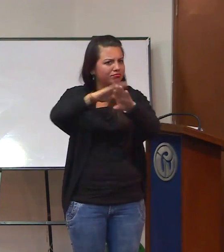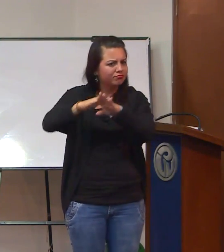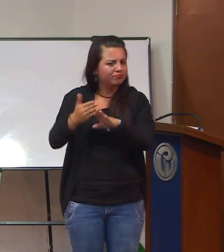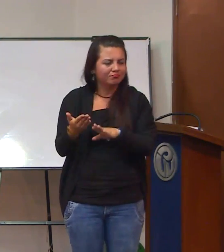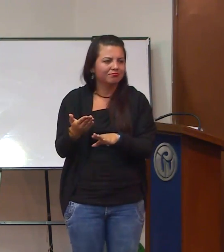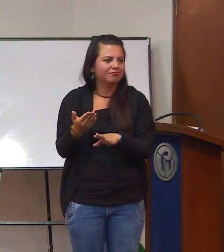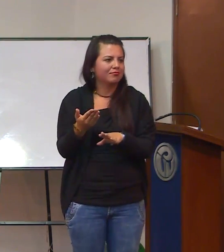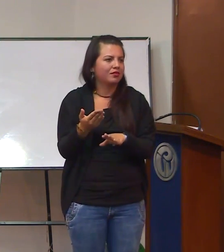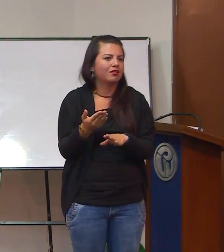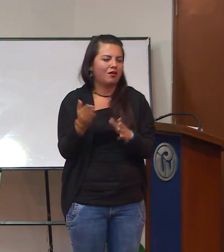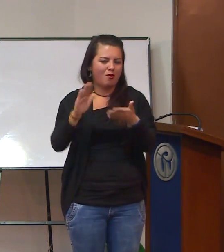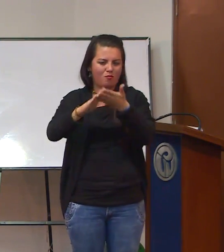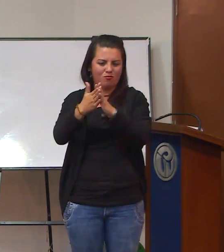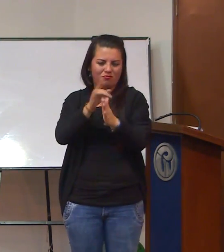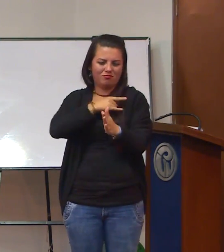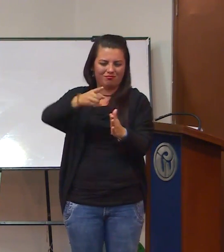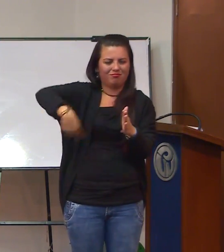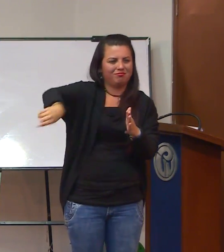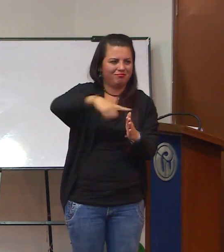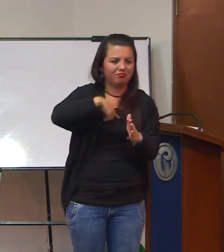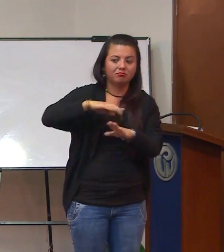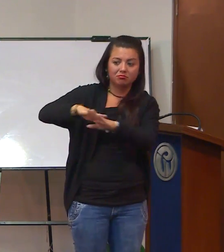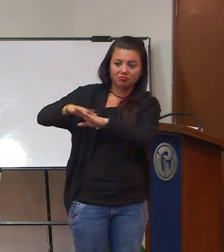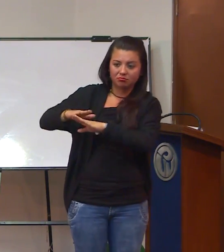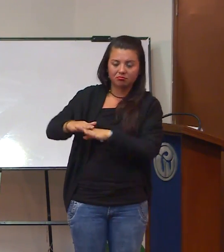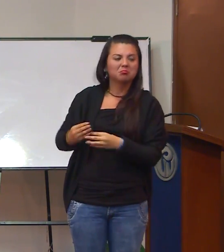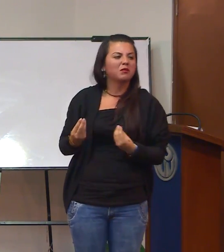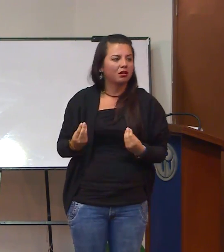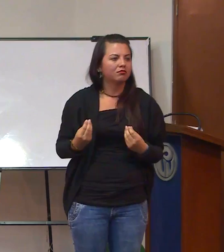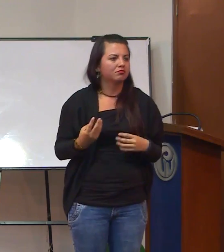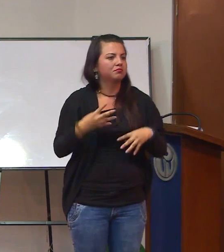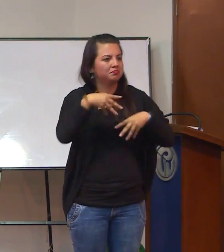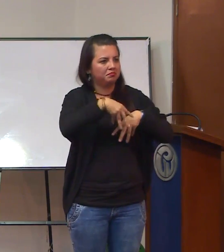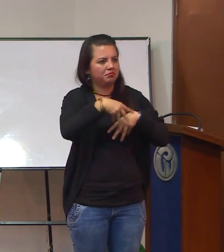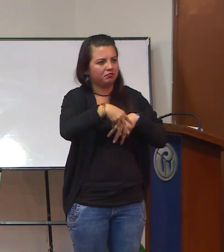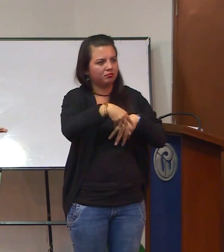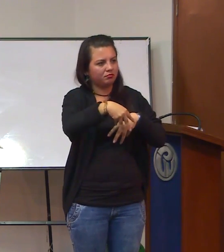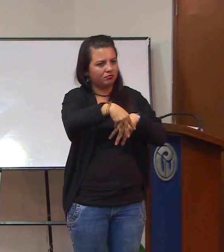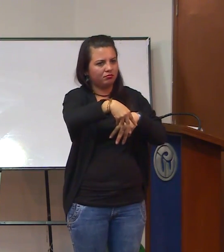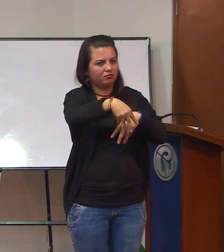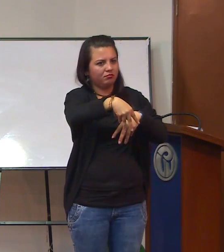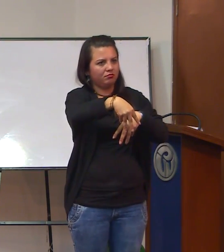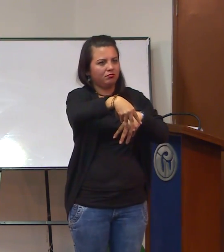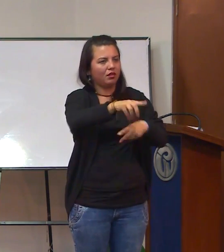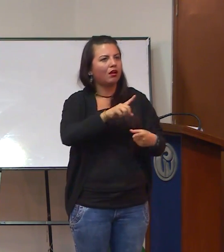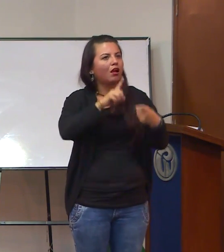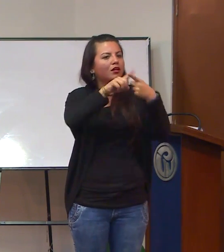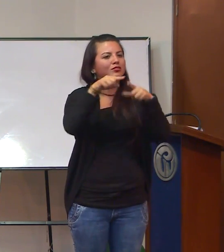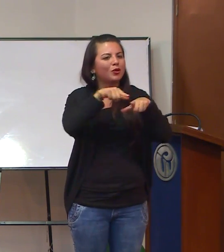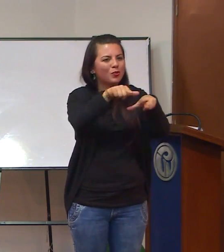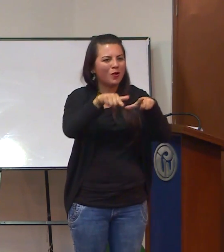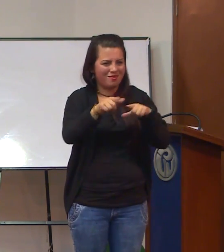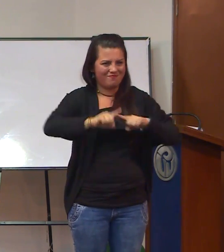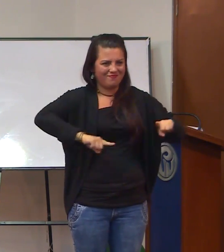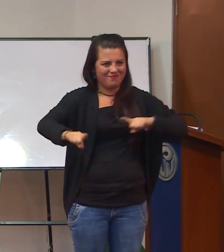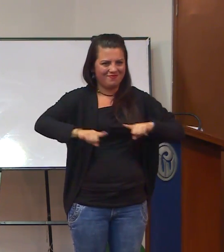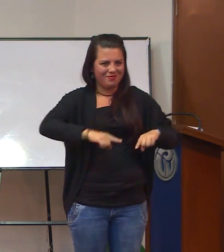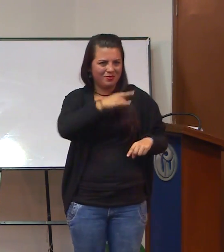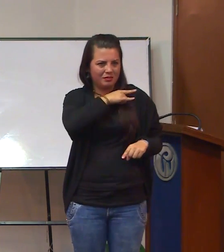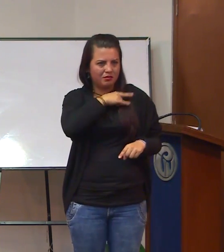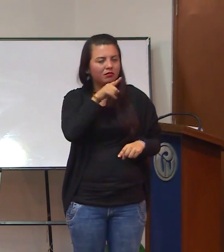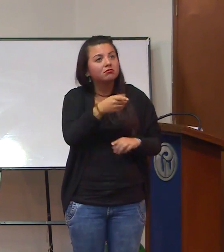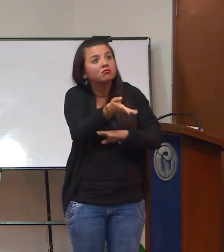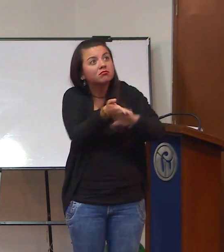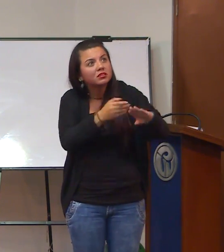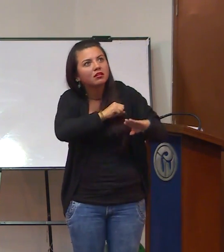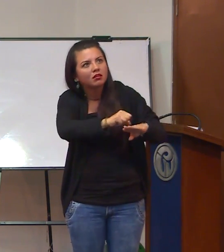convocatoria al resto de la comunidad universitaria para movilizarnos hacia las sedes administrativas de la universidad a exigir el